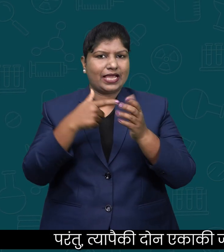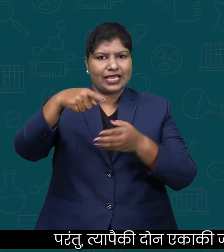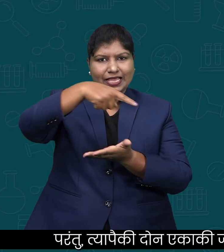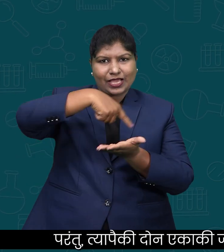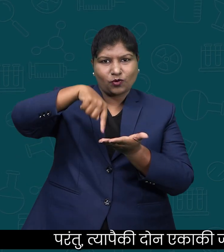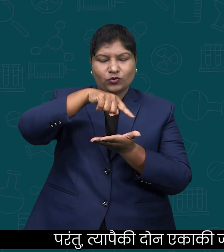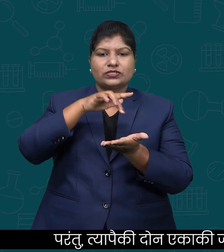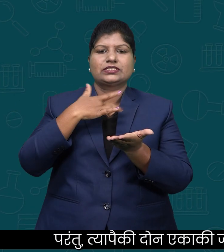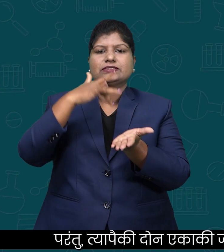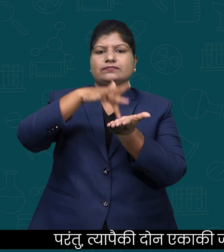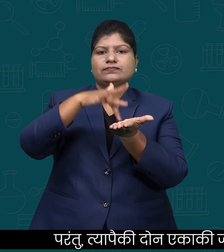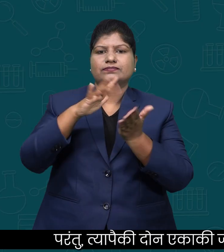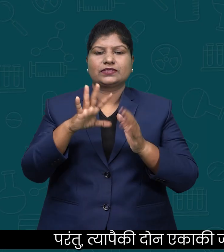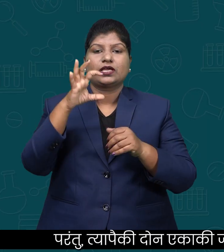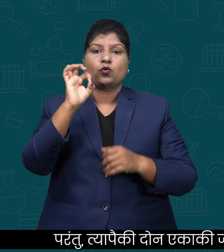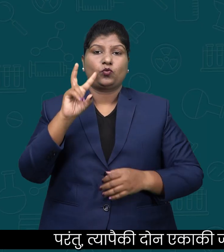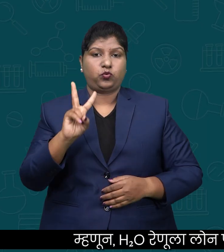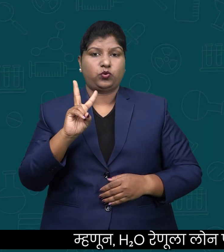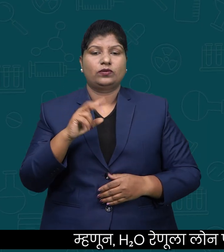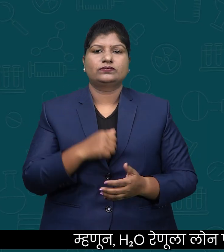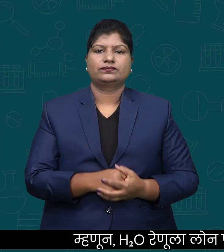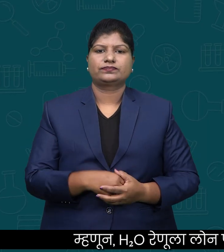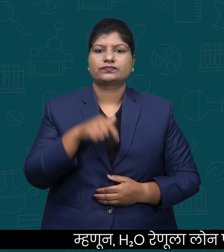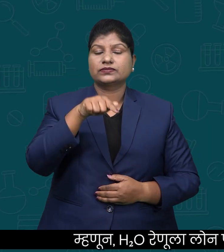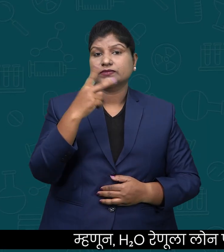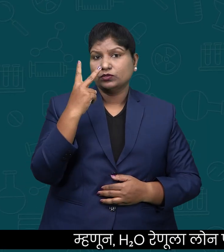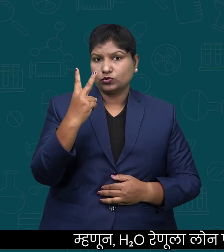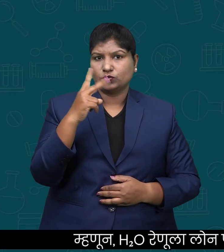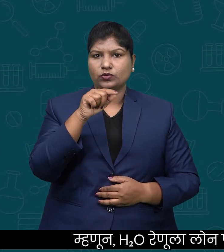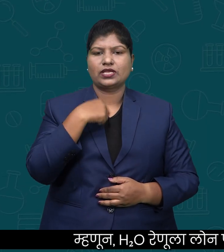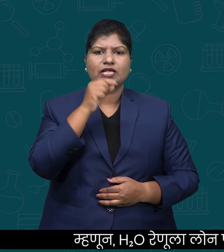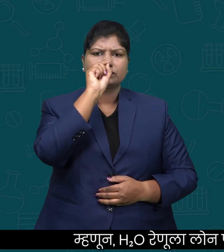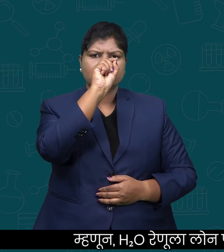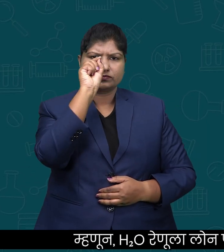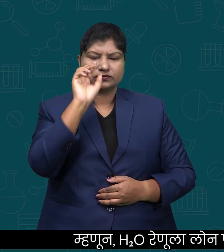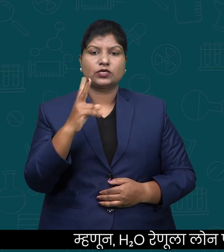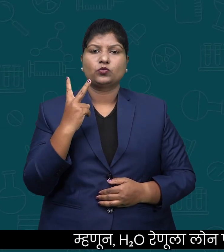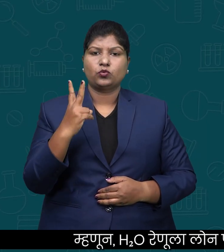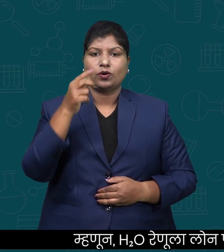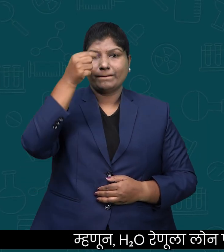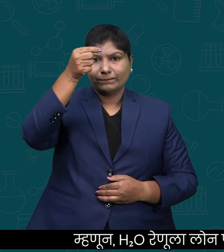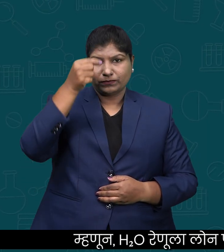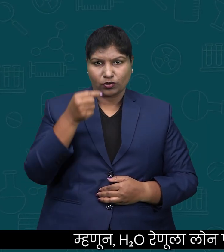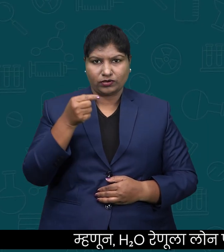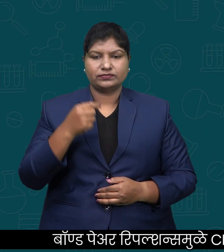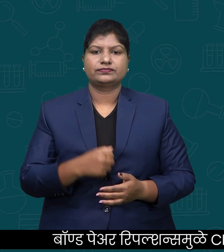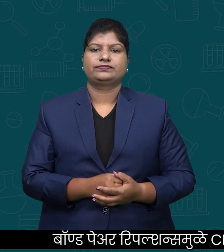जोड्या आणि 2 बॉन्ड जोड्या असतात. म्हणून H2O रेणूला लोन पेअर आणि लोन पेअर बॉन्ड